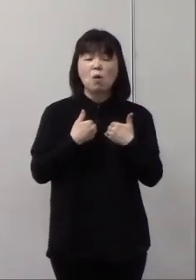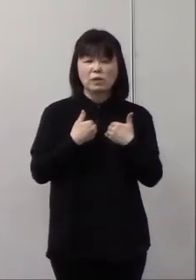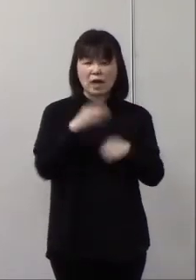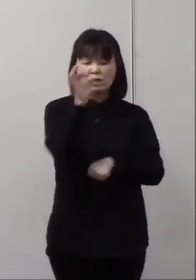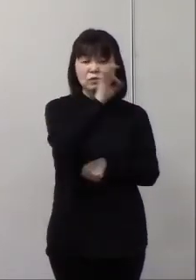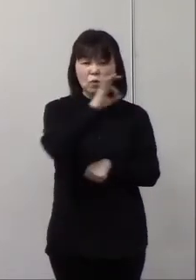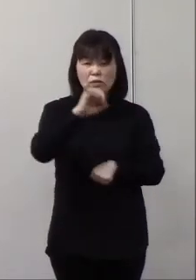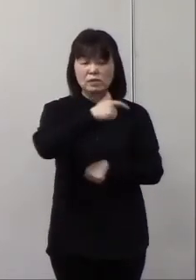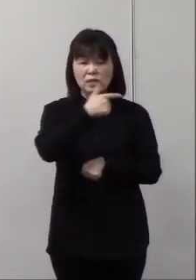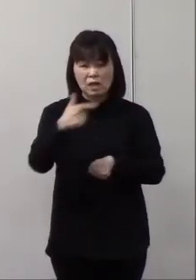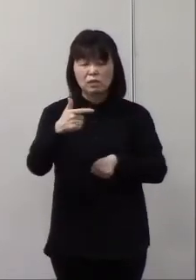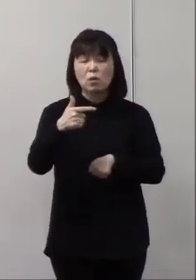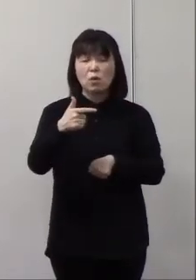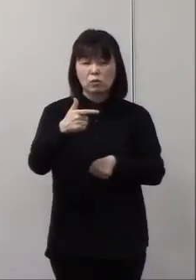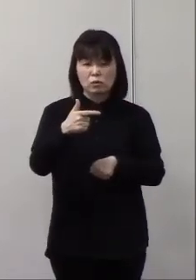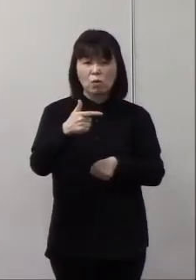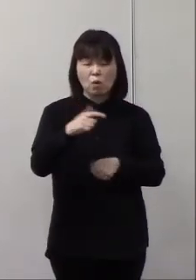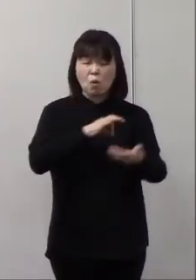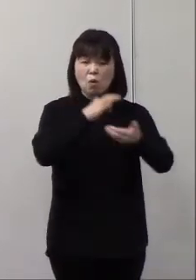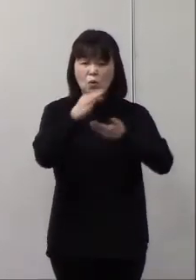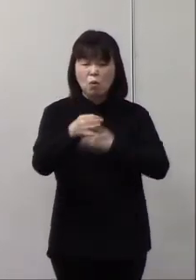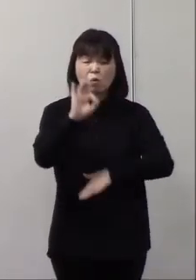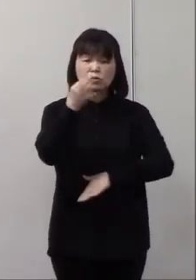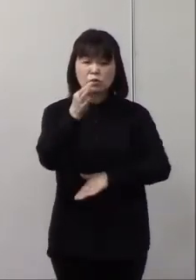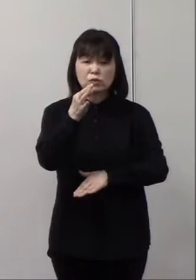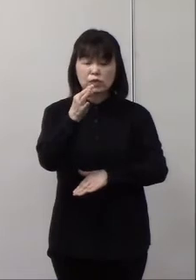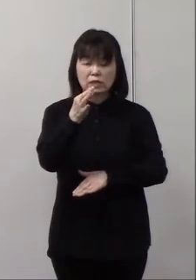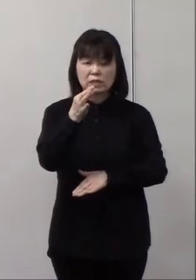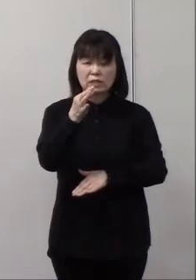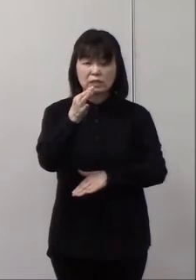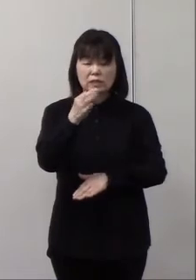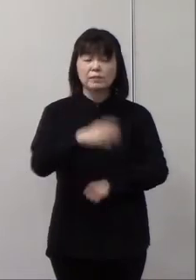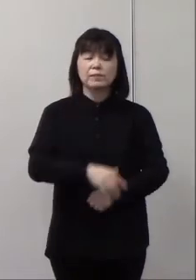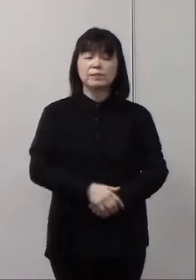等の購入費を計上しておりまして、